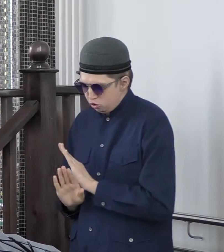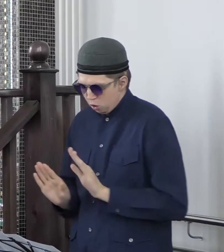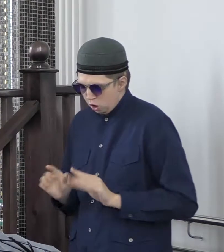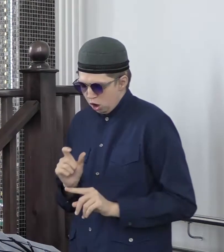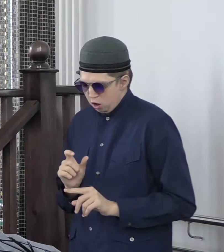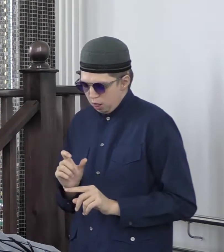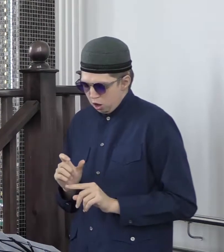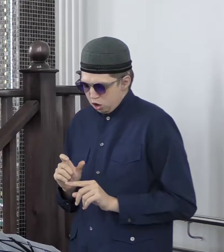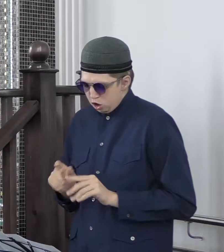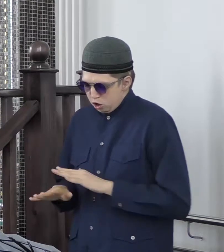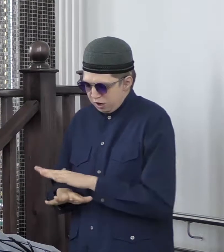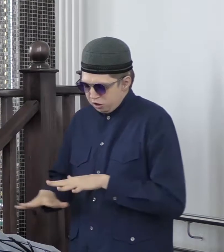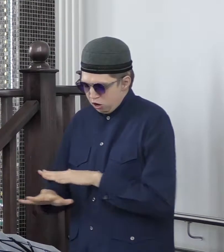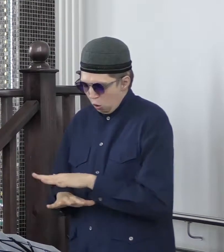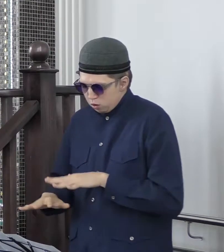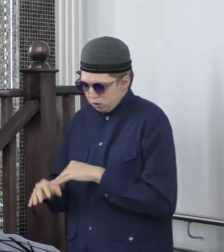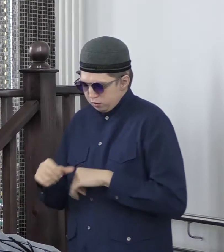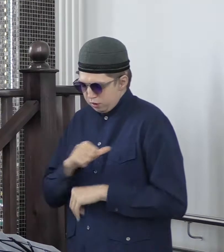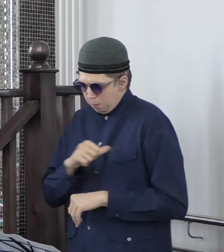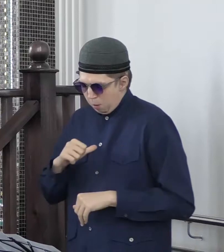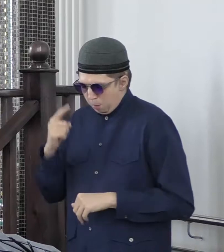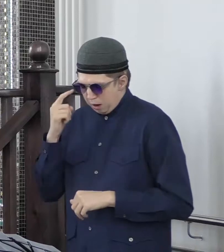İki cemaat arasında